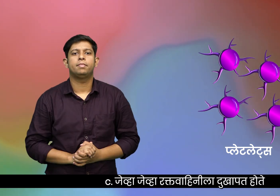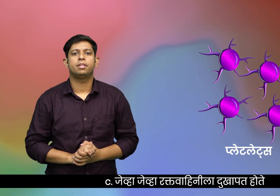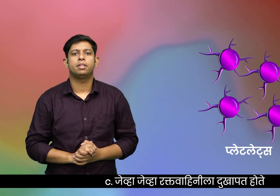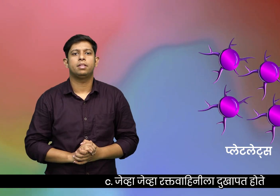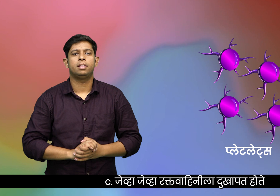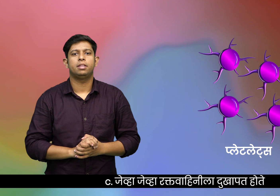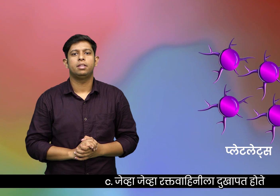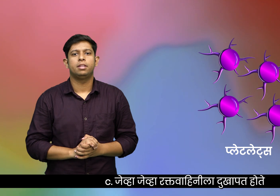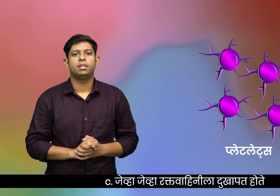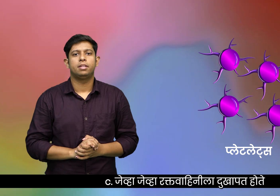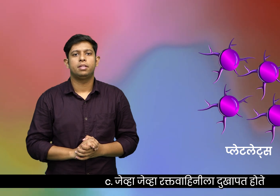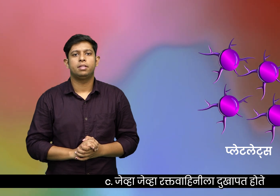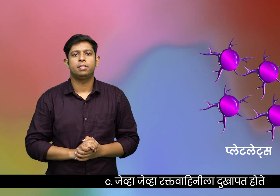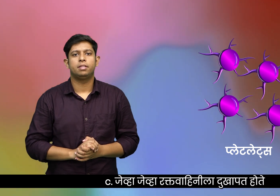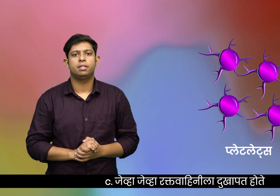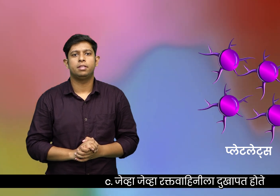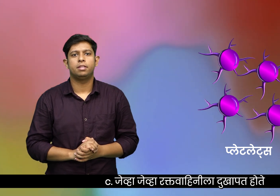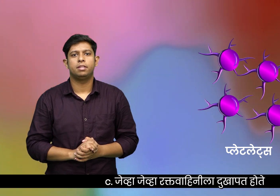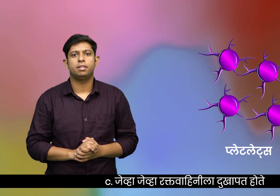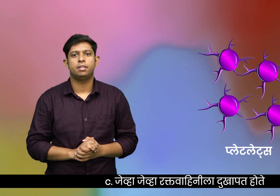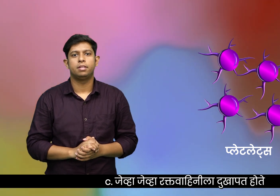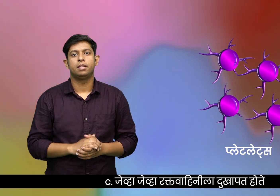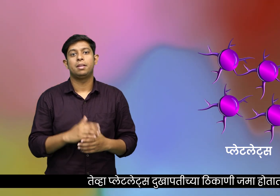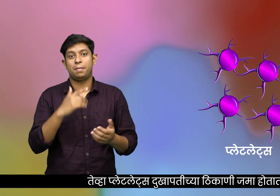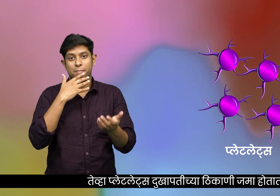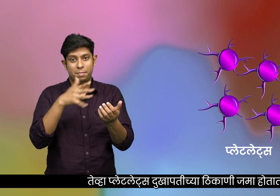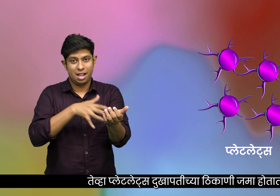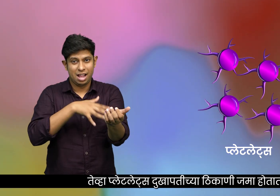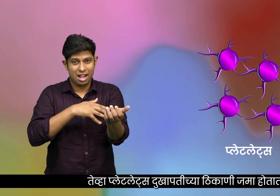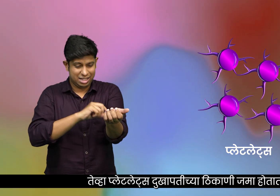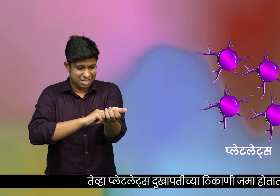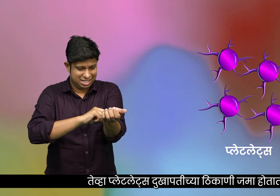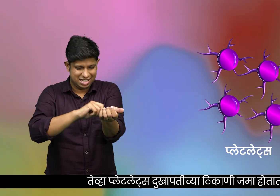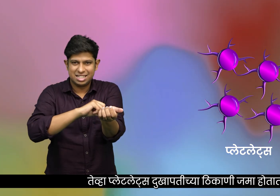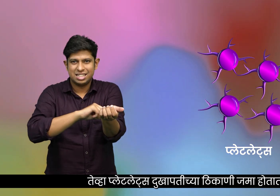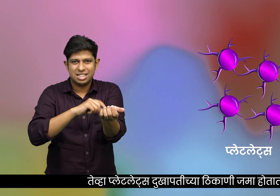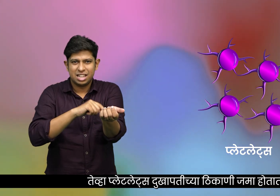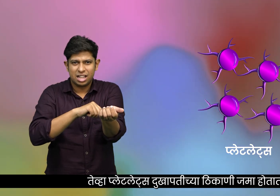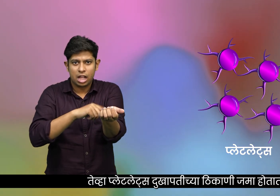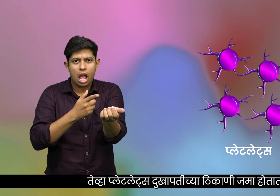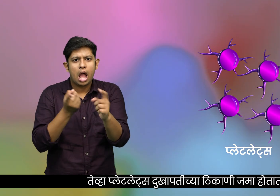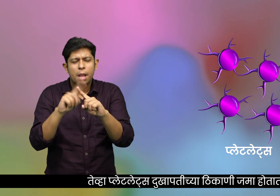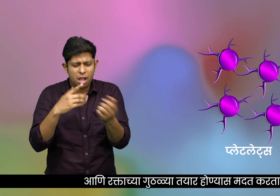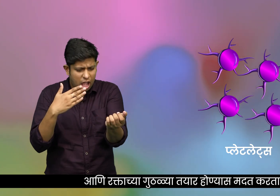जेव्हा जेव्हा रक्तवाहिनीला दुखापत होते आणि तेव्हा प्लेटलेट्स दुखापतीच्या ठिकाणी जमा होतात